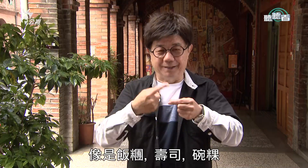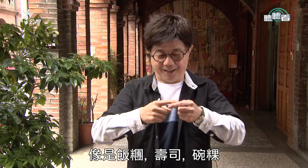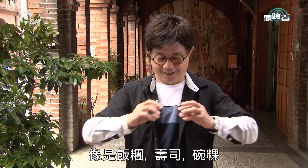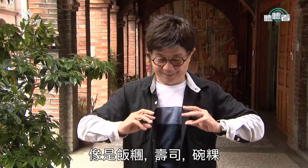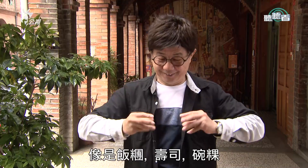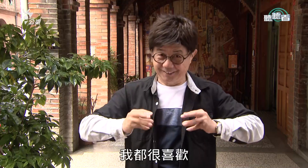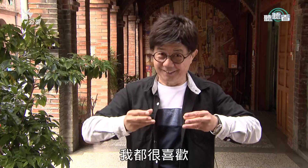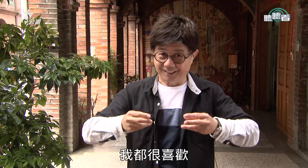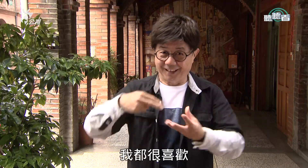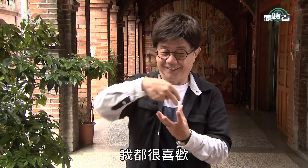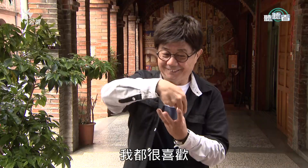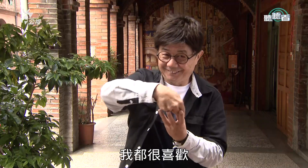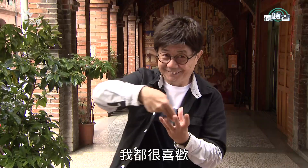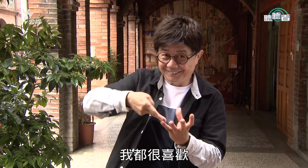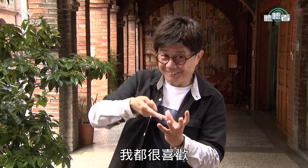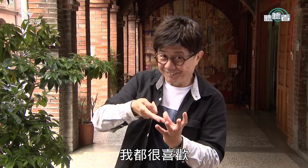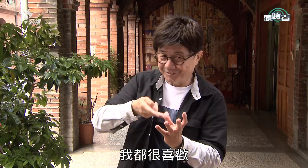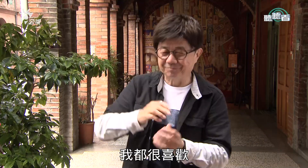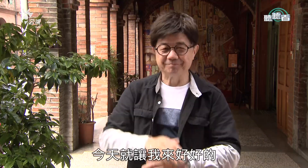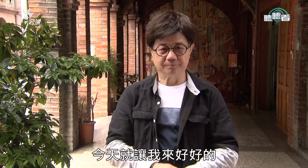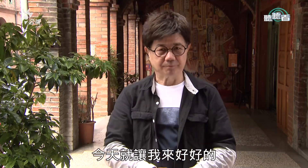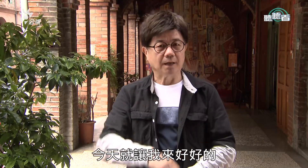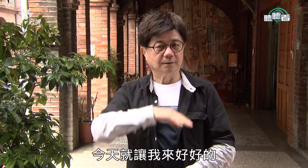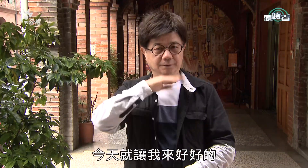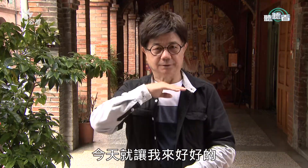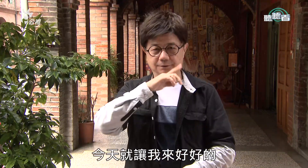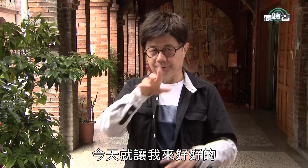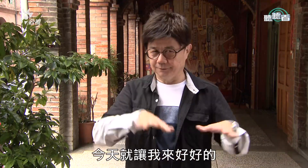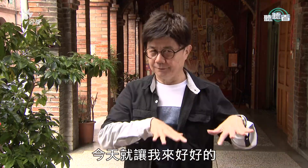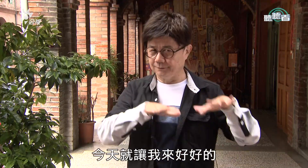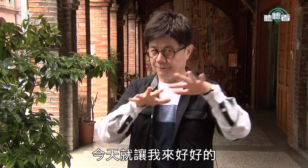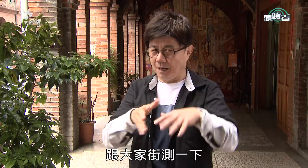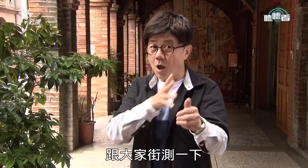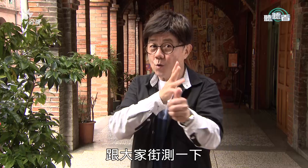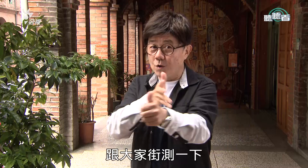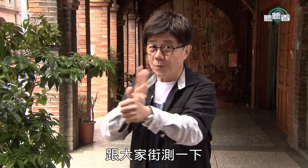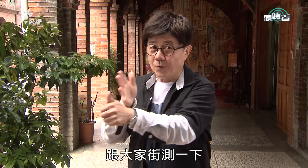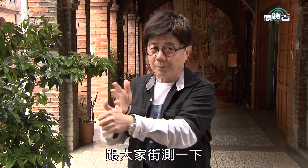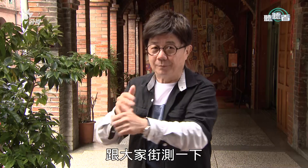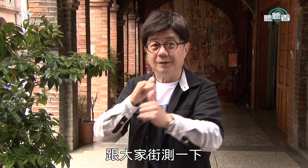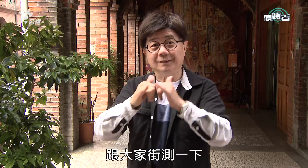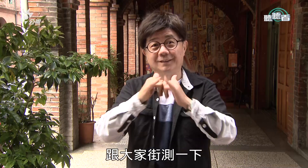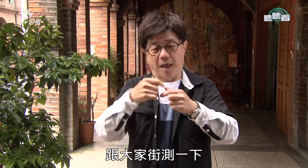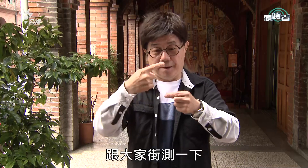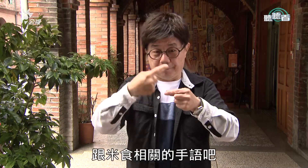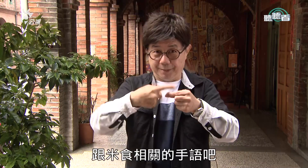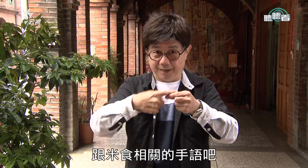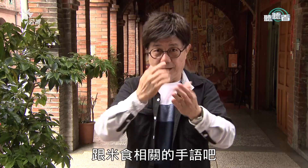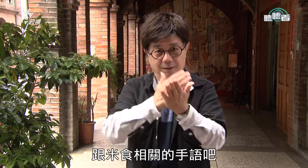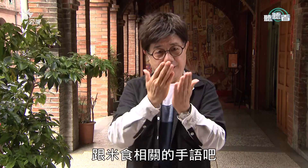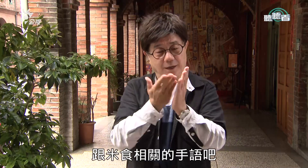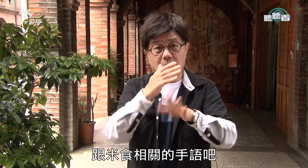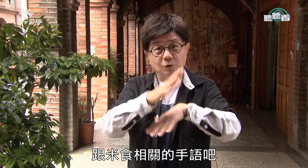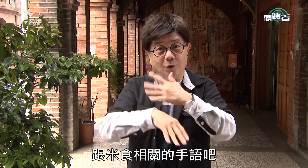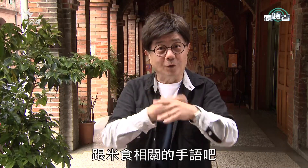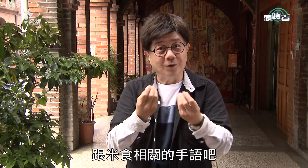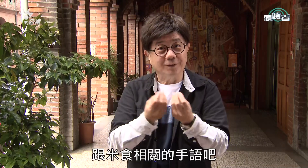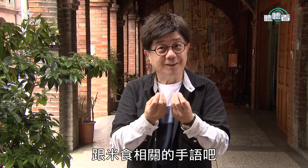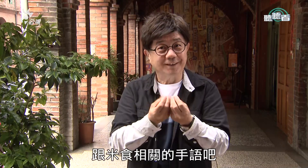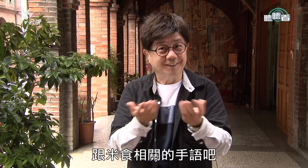蛙桂，我都很喜欢。今天呢，就让我来好好的跟大家接测一下跟米食相关的手语